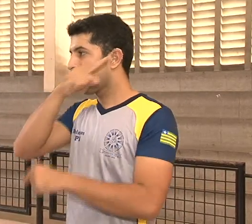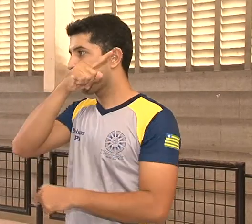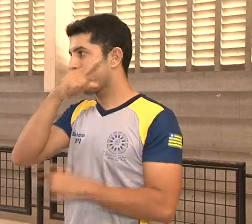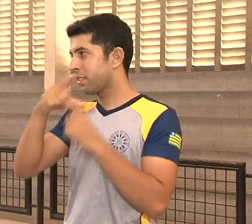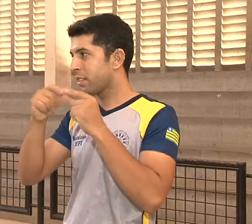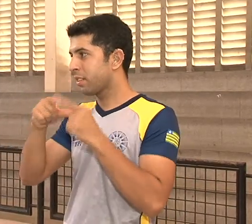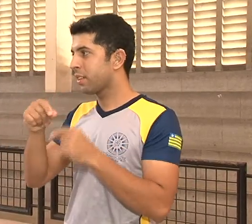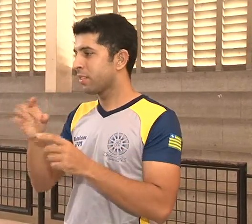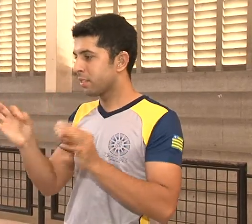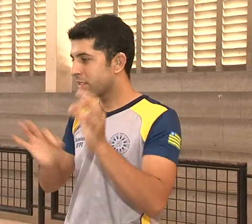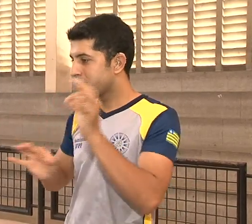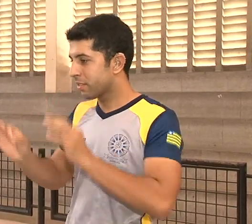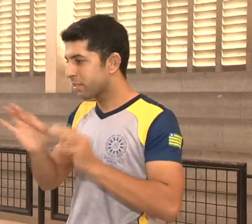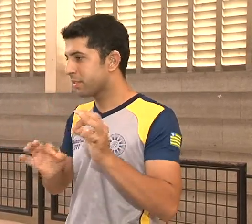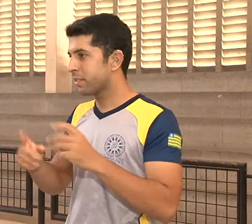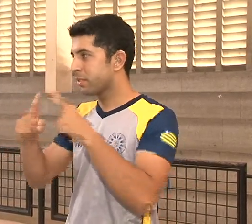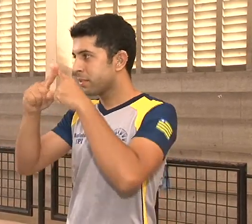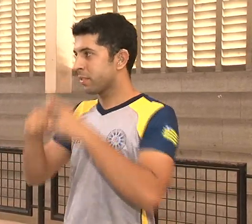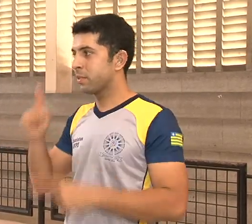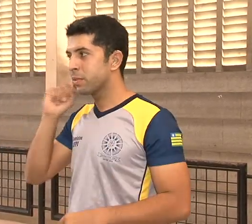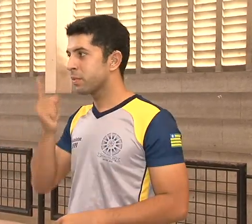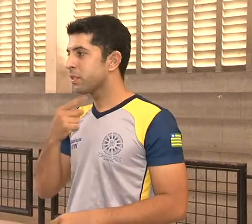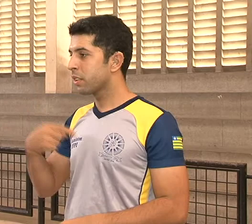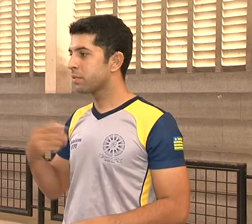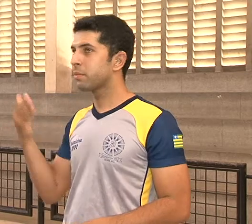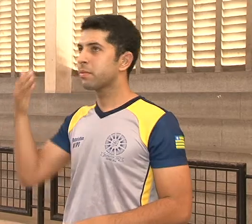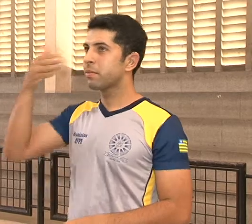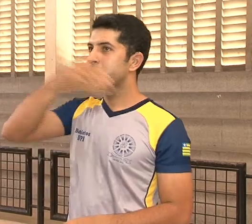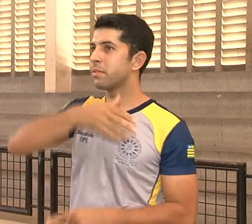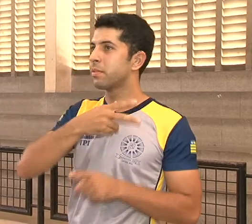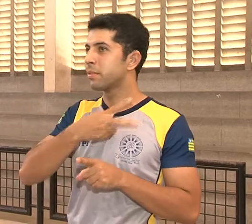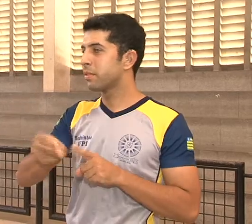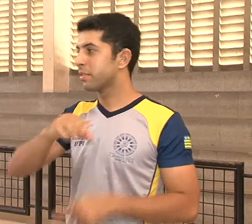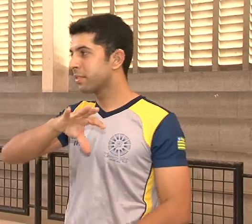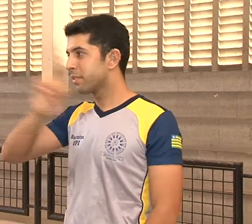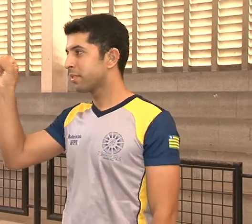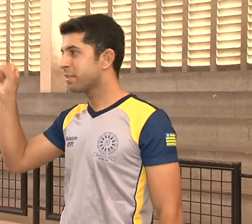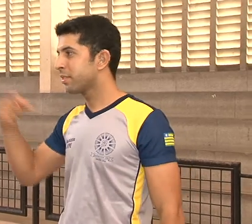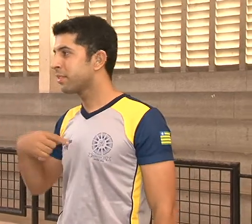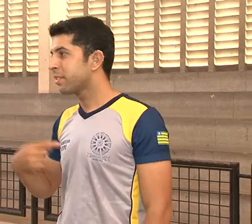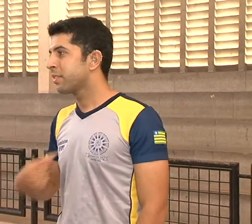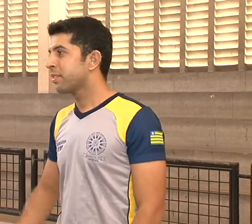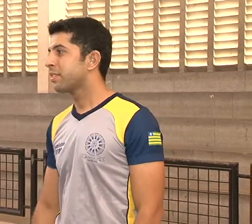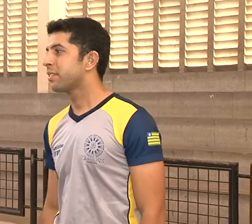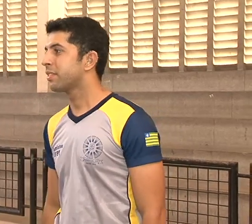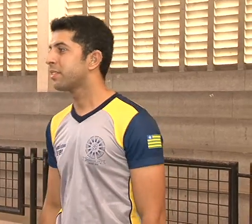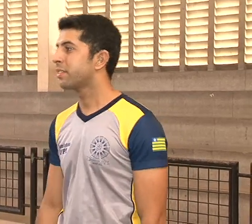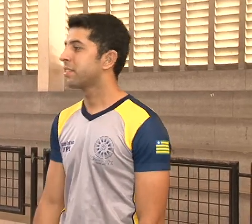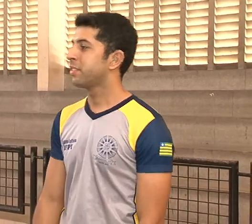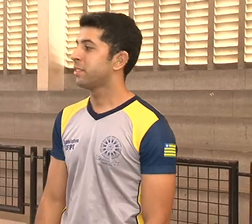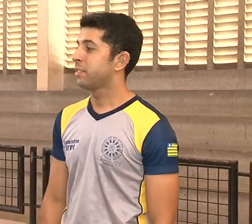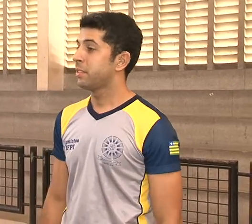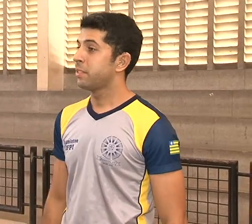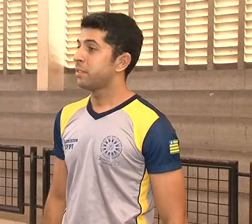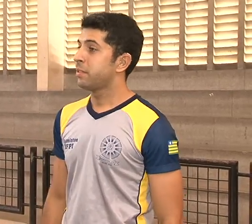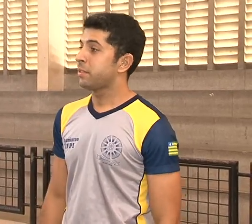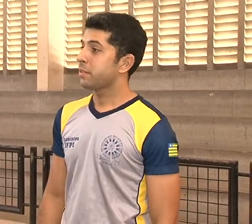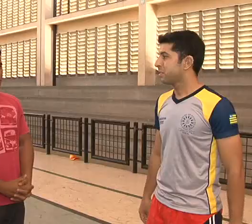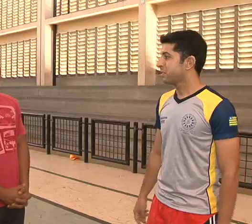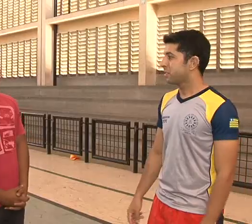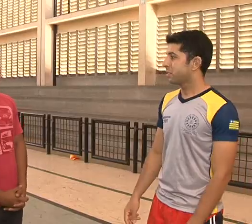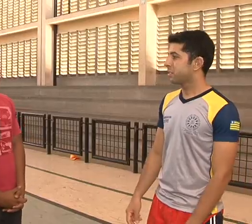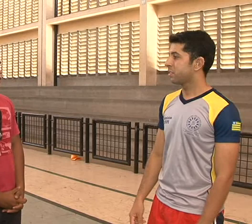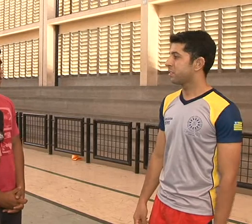que lá em Brasília eles estão organizando um campeonato de badminton para surdos. Ele pegou, ele foi lá, participou e foi